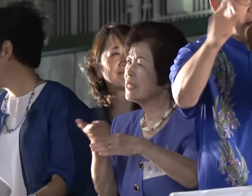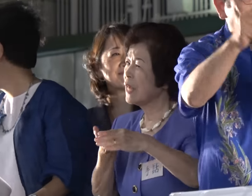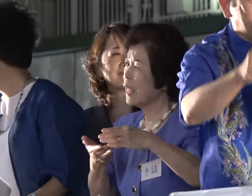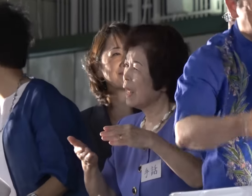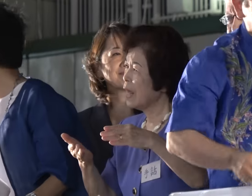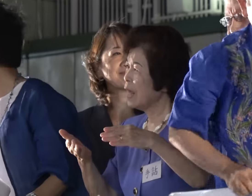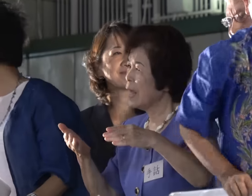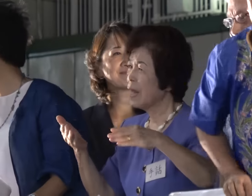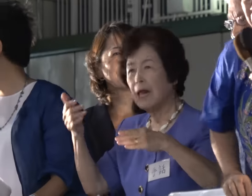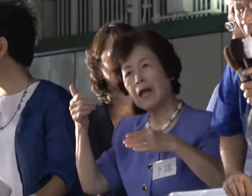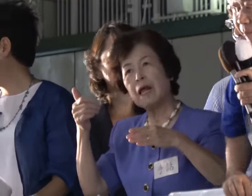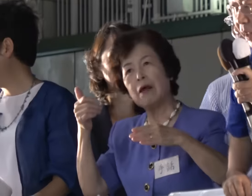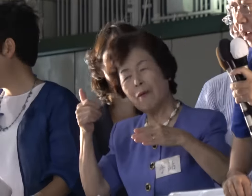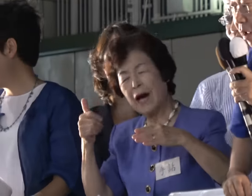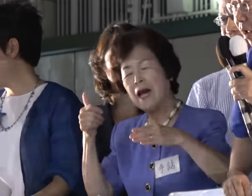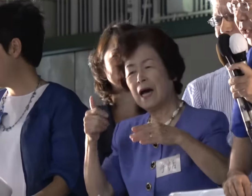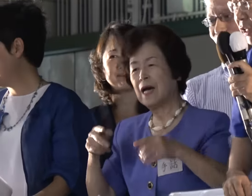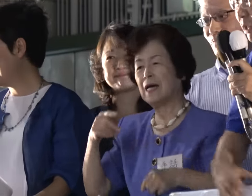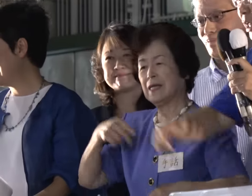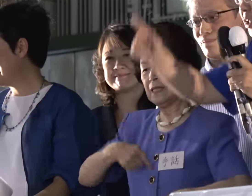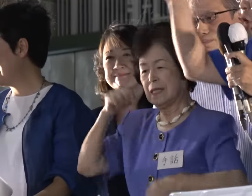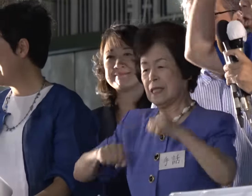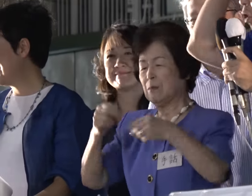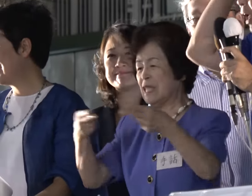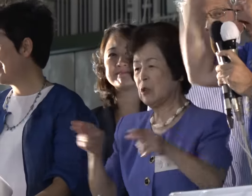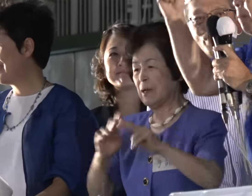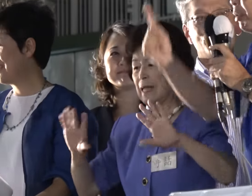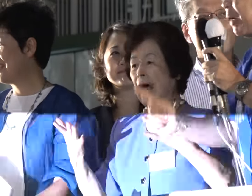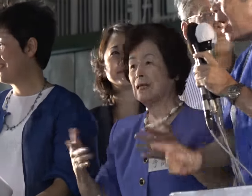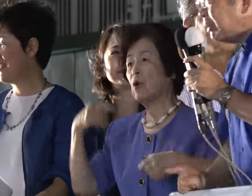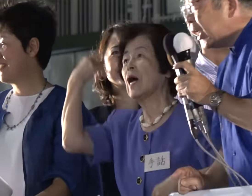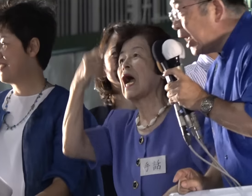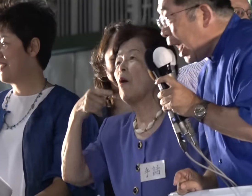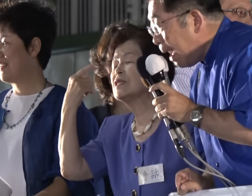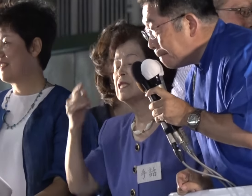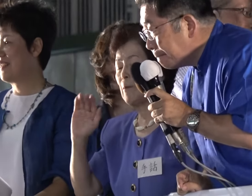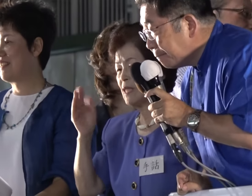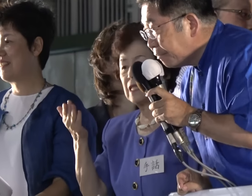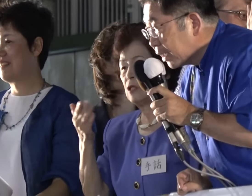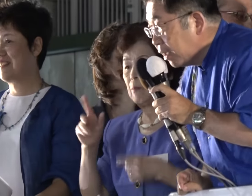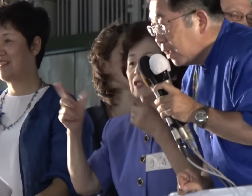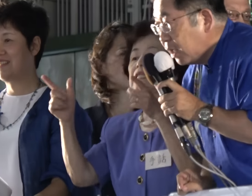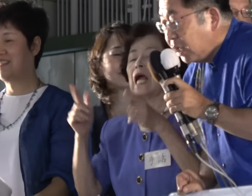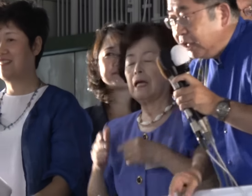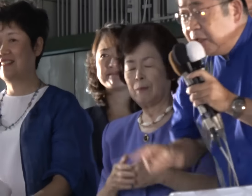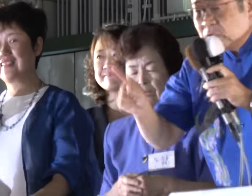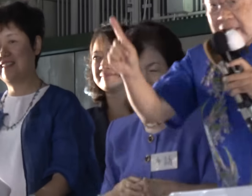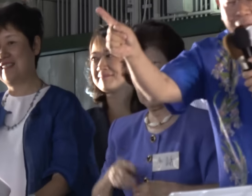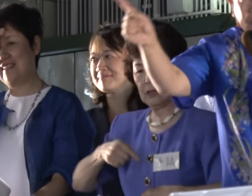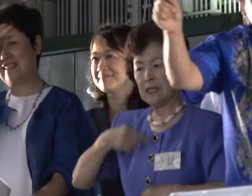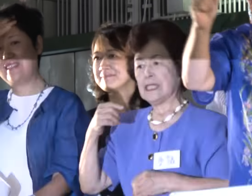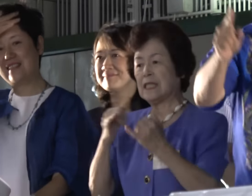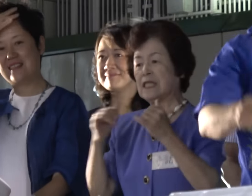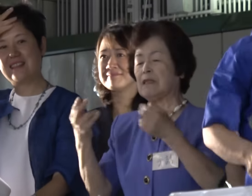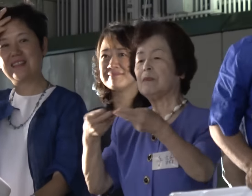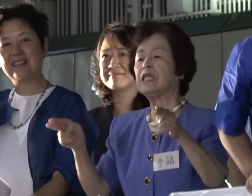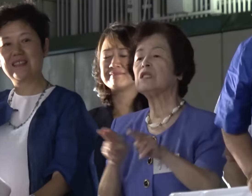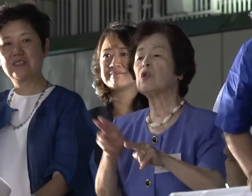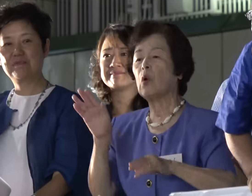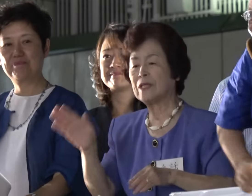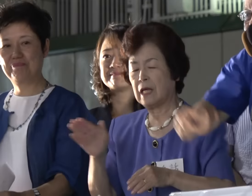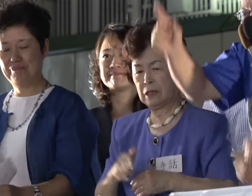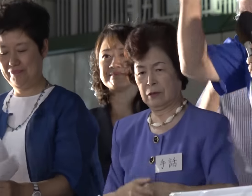党でないような顔をしているけども、自民党の幹部ではありませんか。猪瀬さん、松尾さん